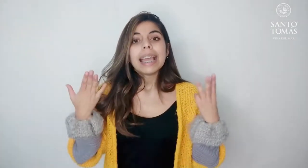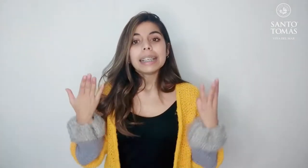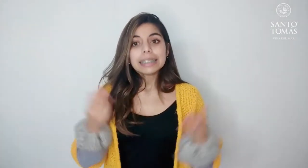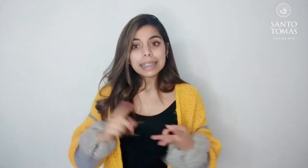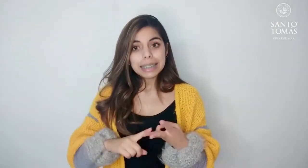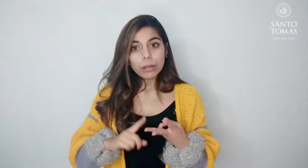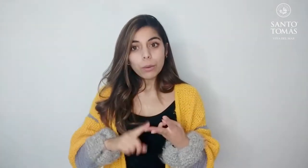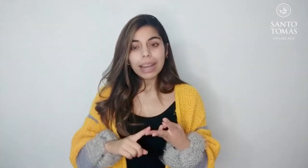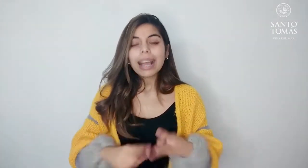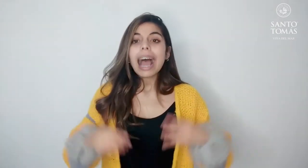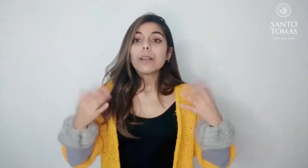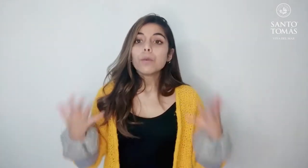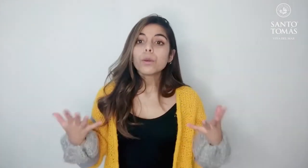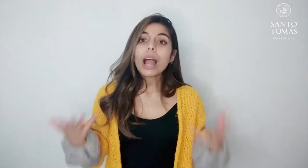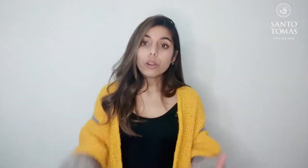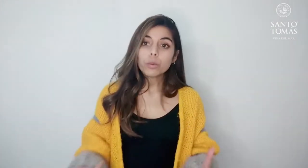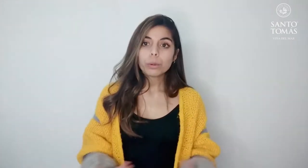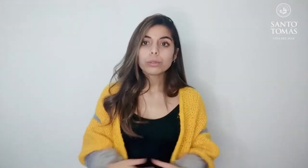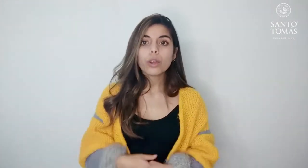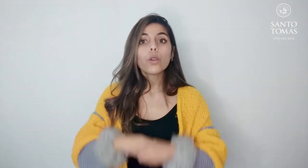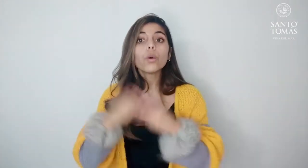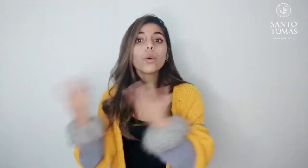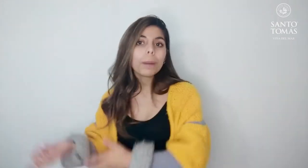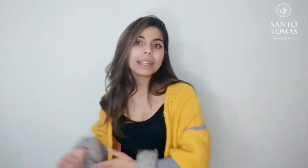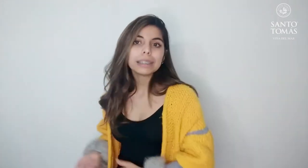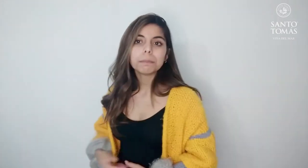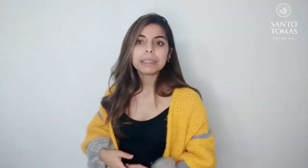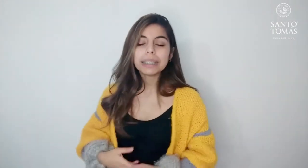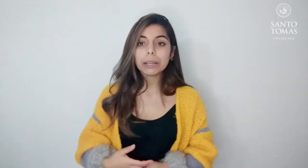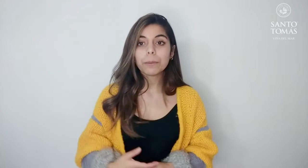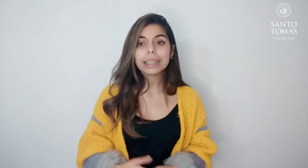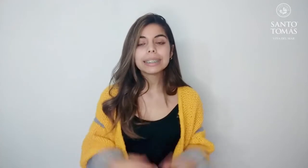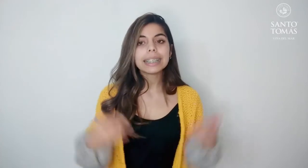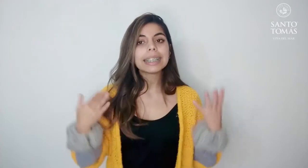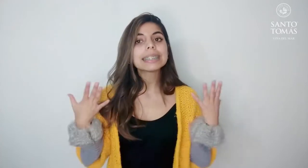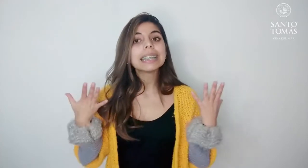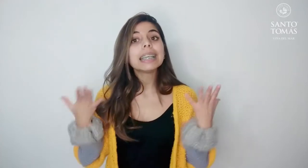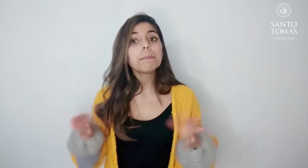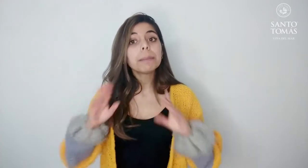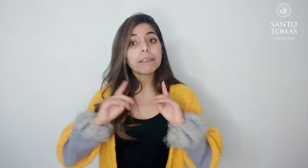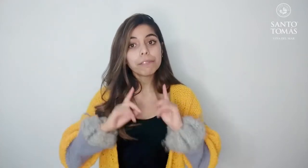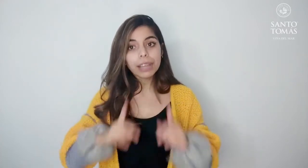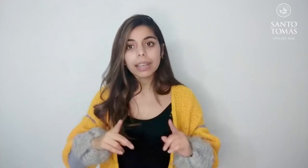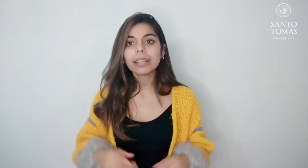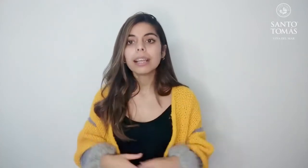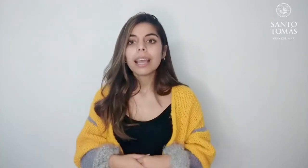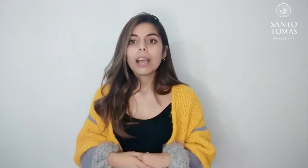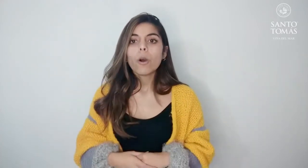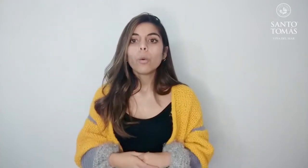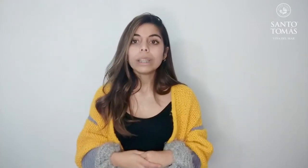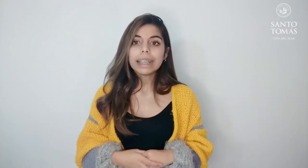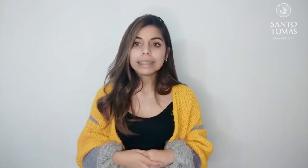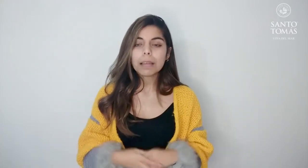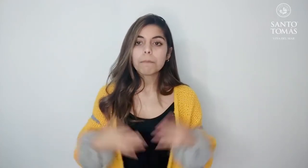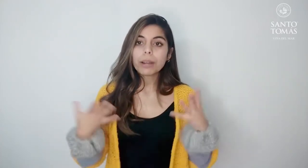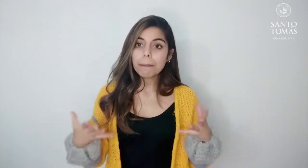En tercer lugar, algunos alumnos no ocupan intérprete en lengua de señas y prefieren utilizar programas